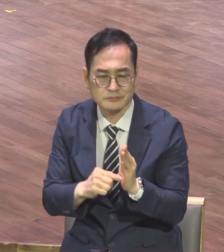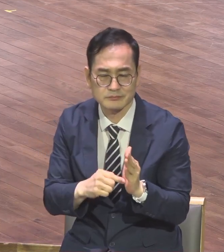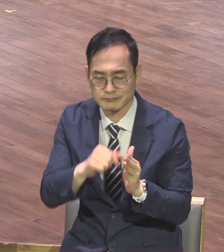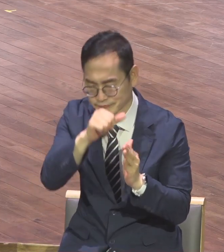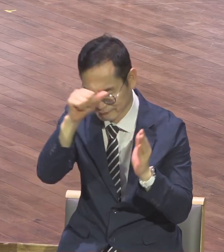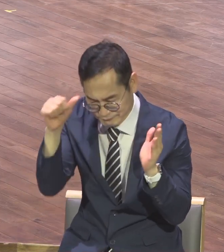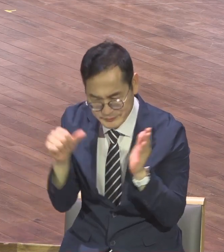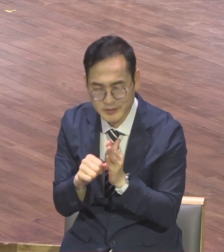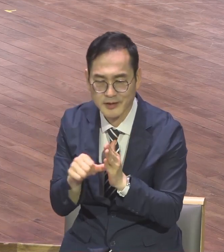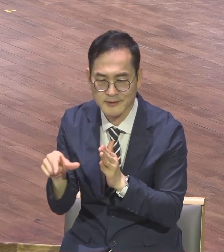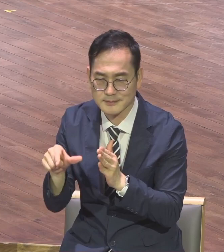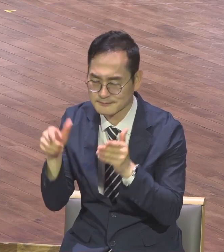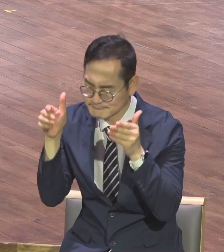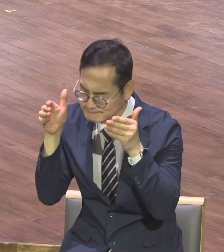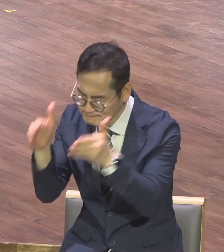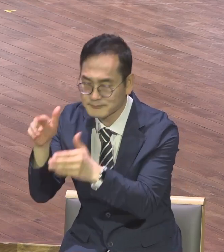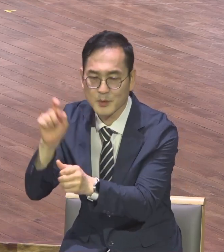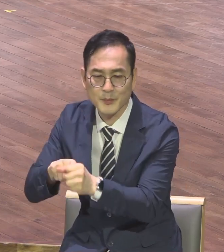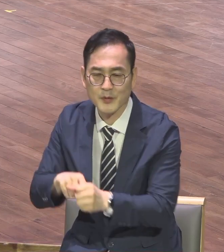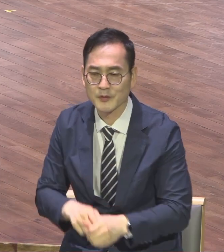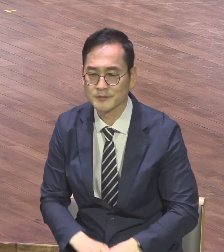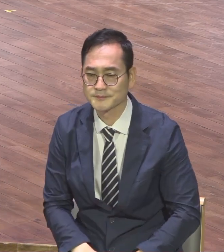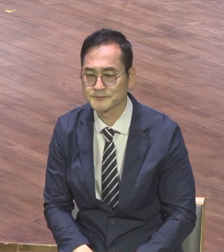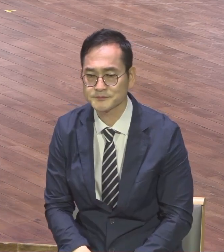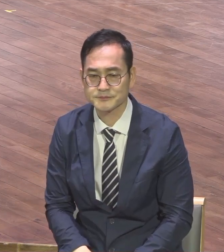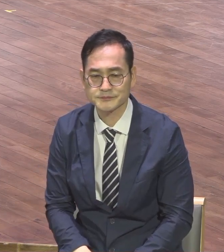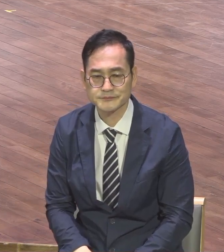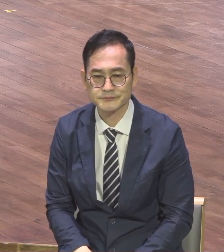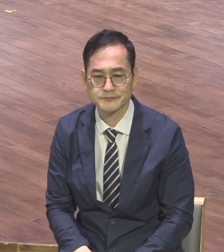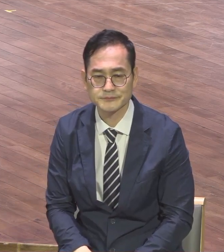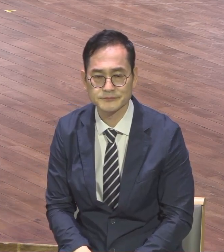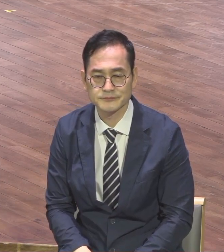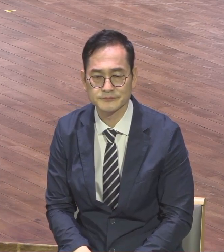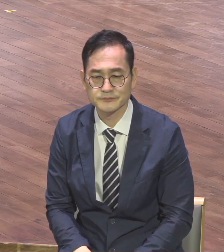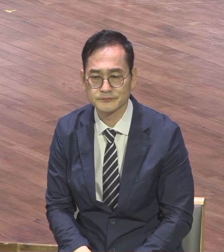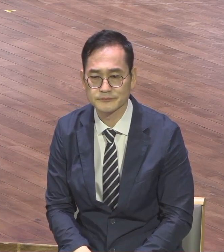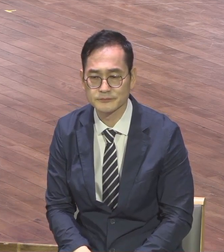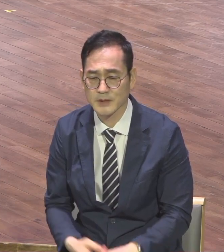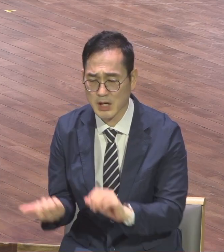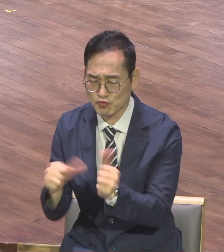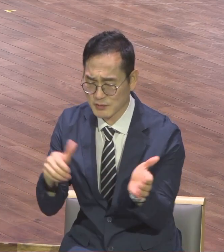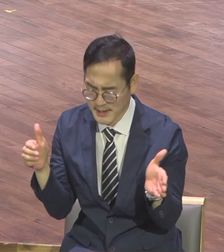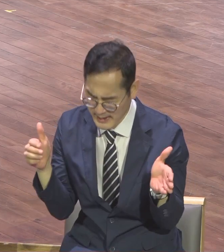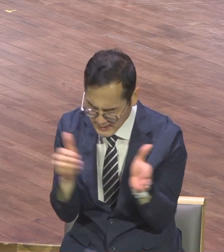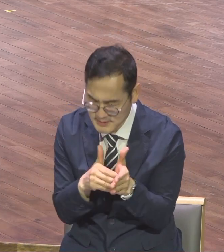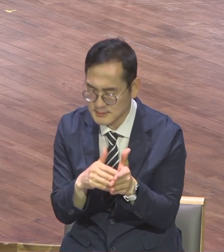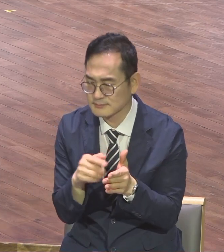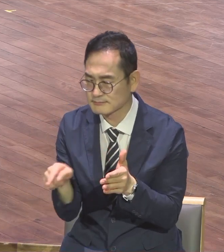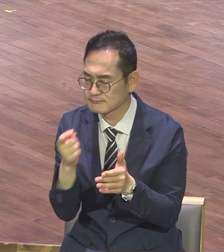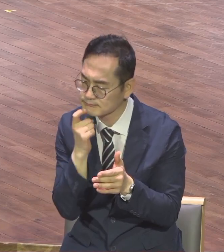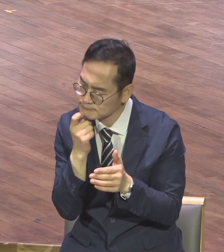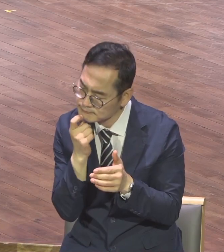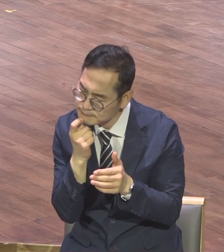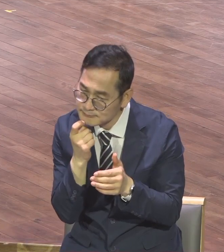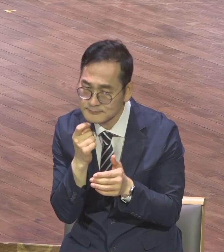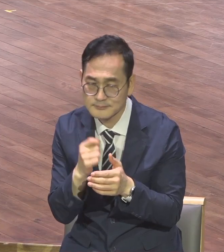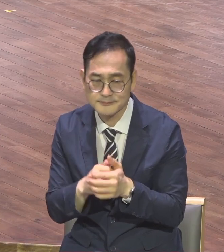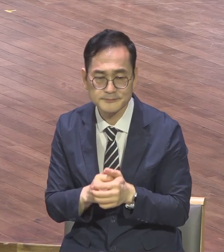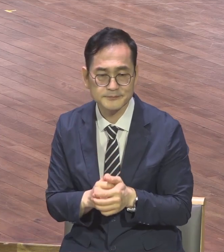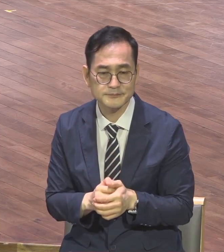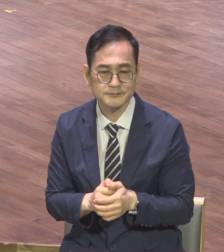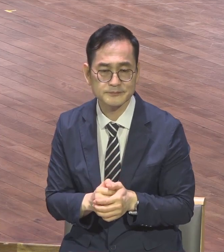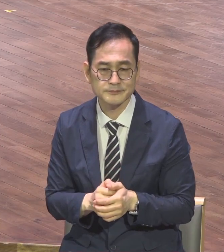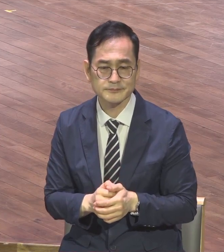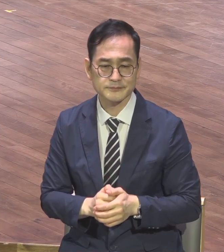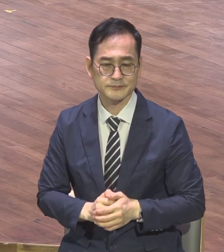정말로 끝내주는 전도자, 정말 생정명의 모델입니다. 살아있다는 것 자체가